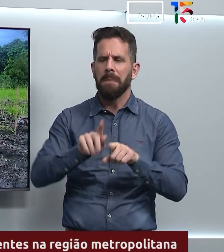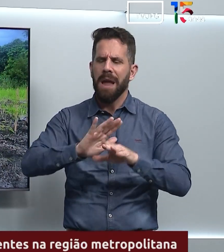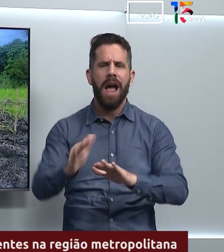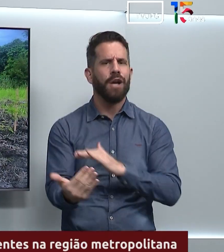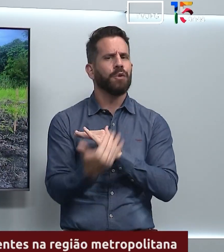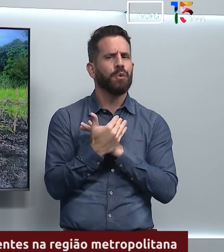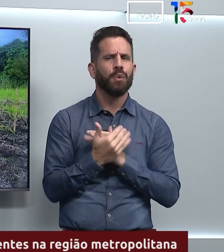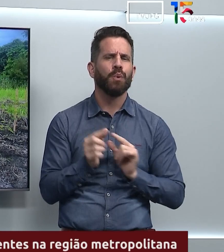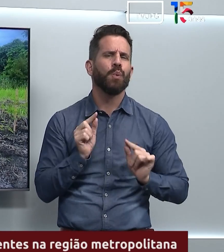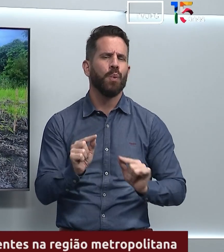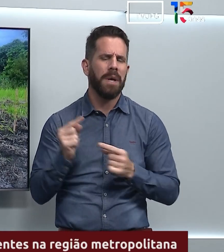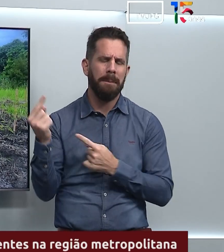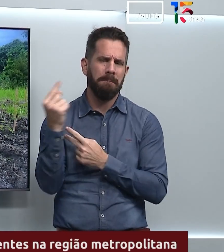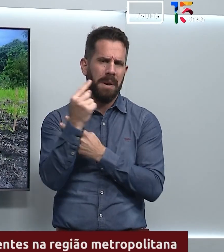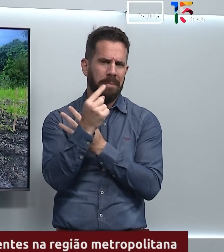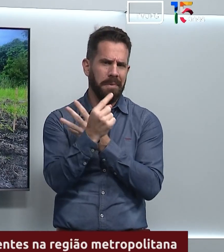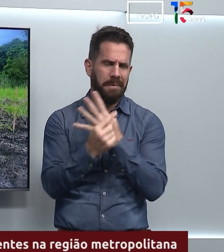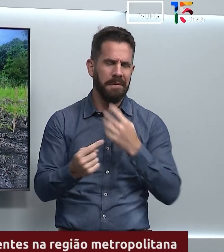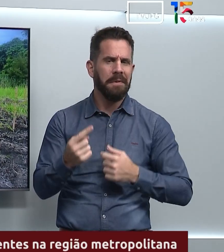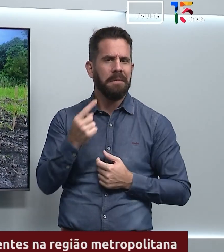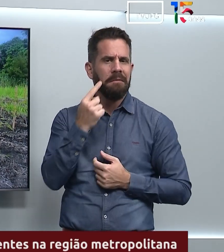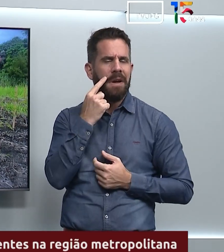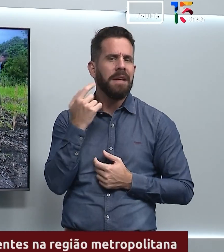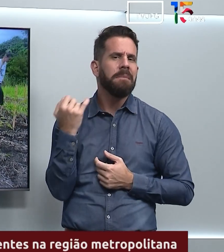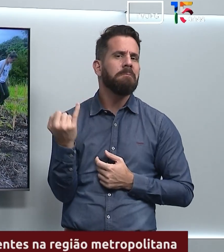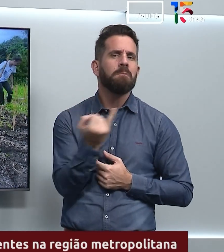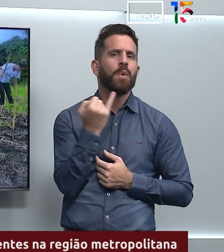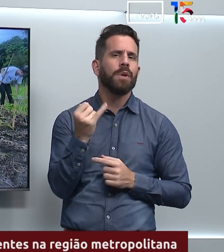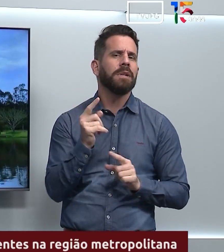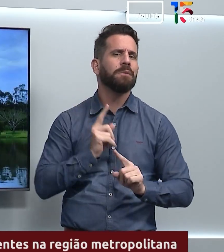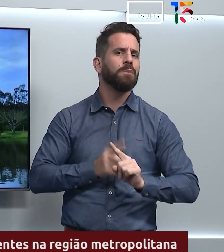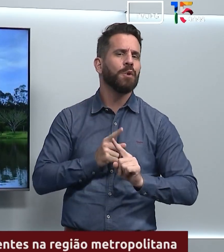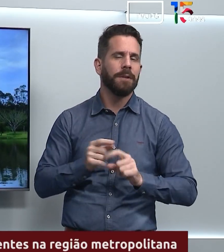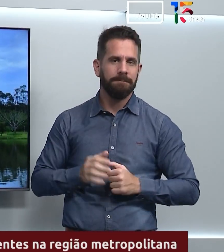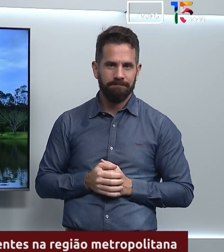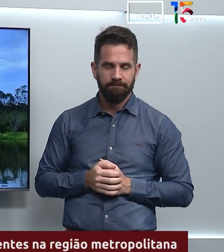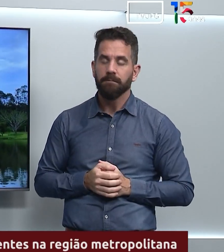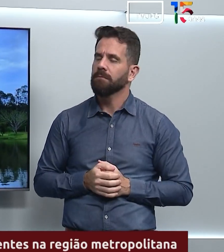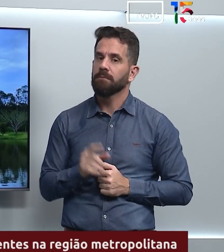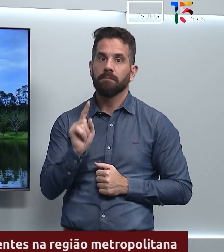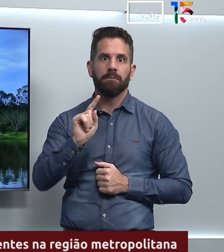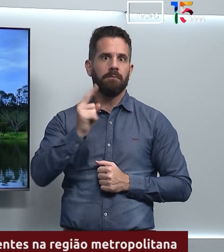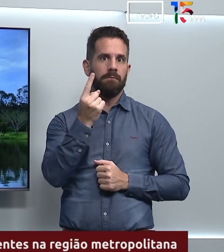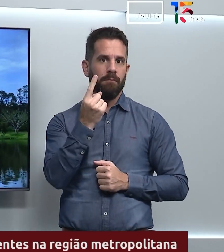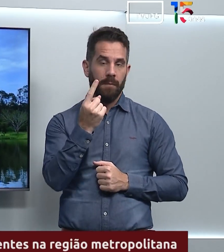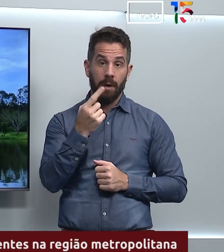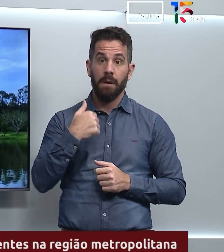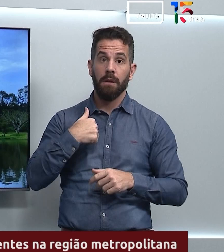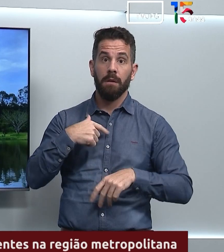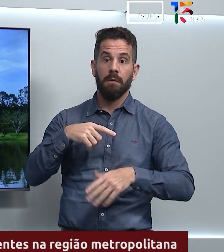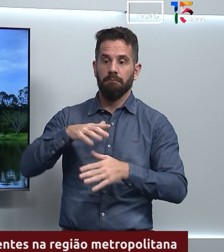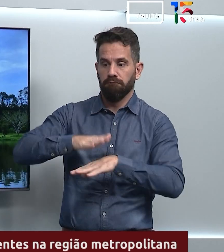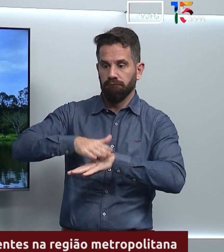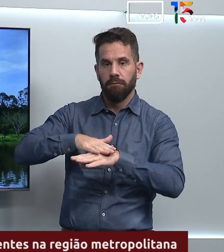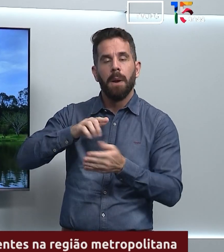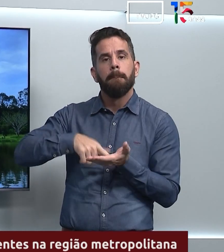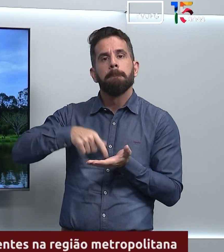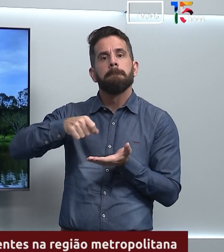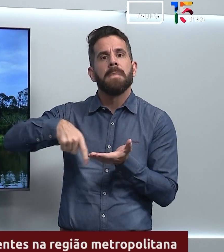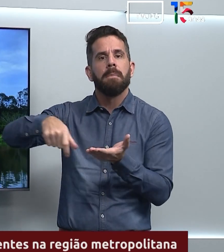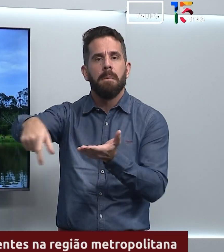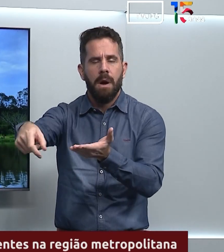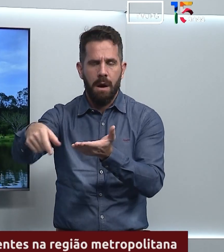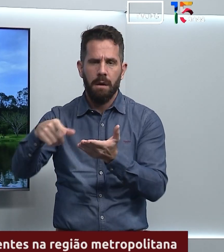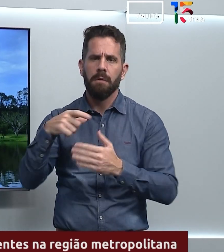Ernesto destaca primeiramente a melhoria na qualidade da água. A primeira vez que a gente fez, a gente contratou uma empresa